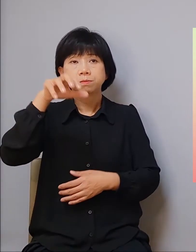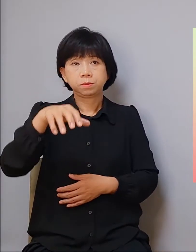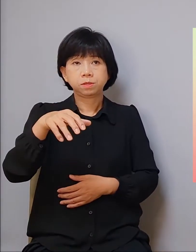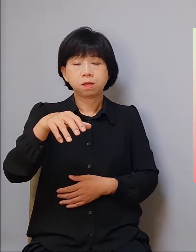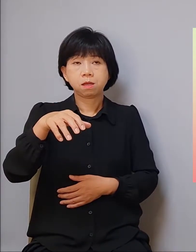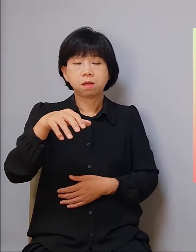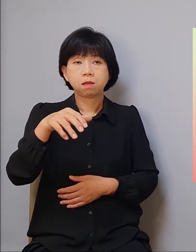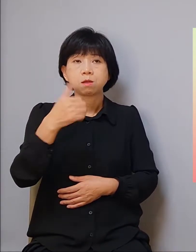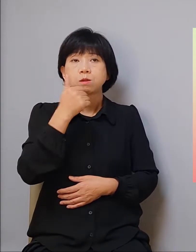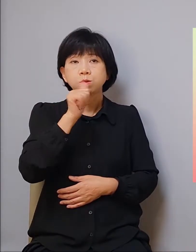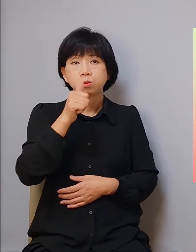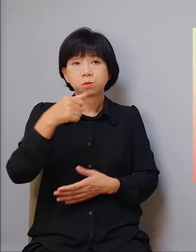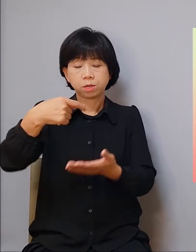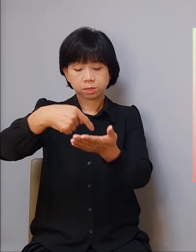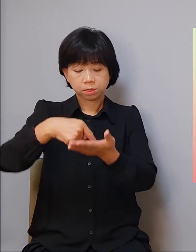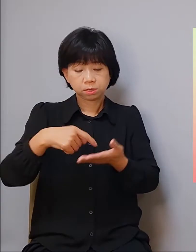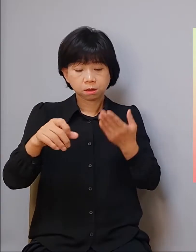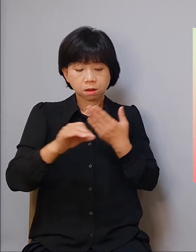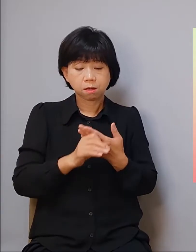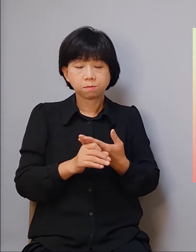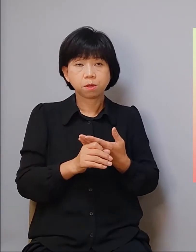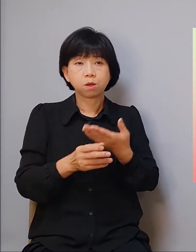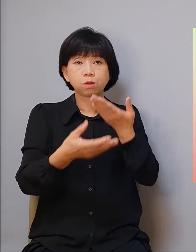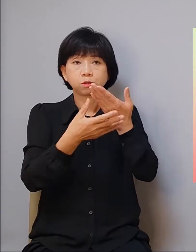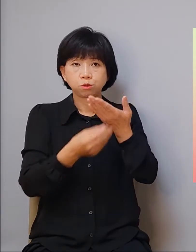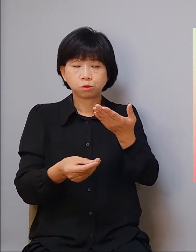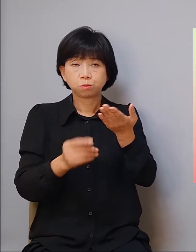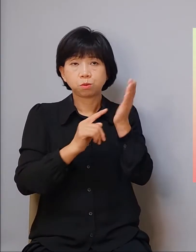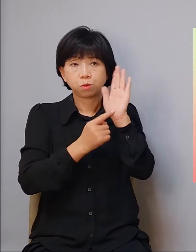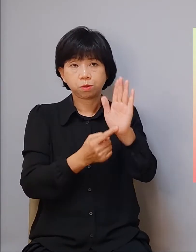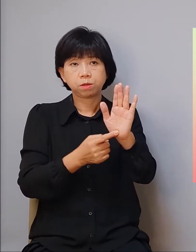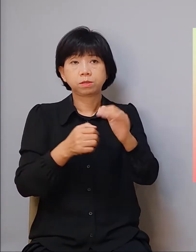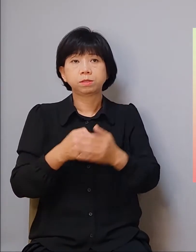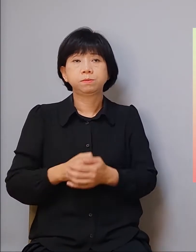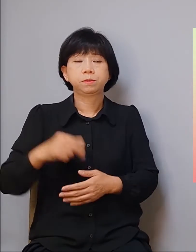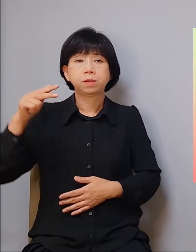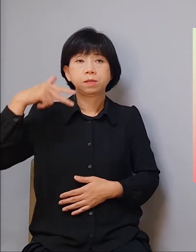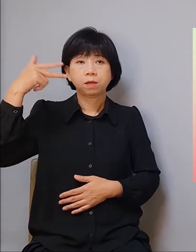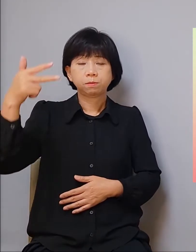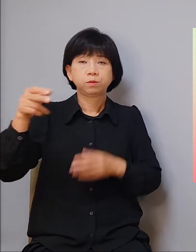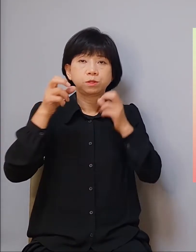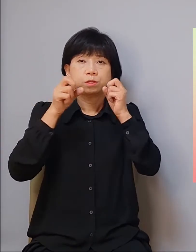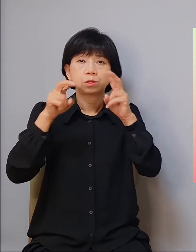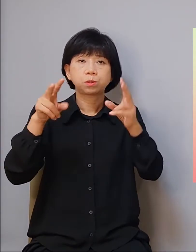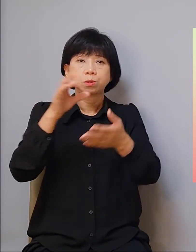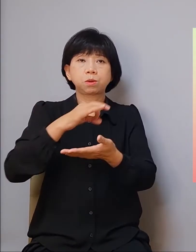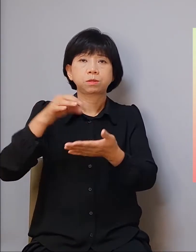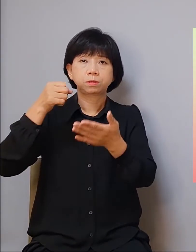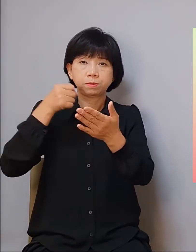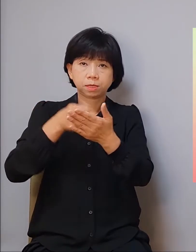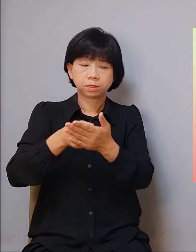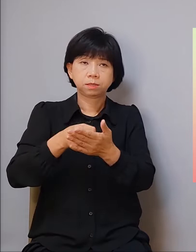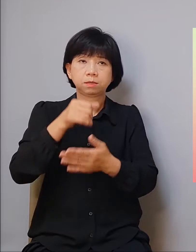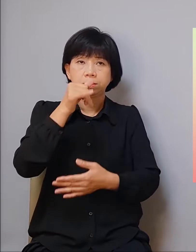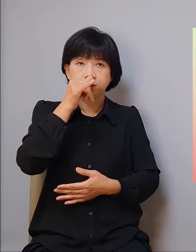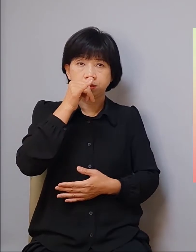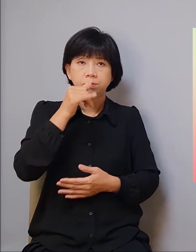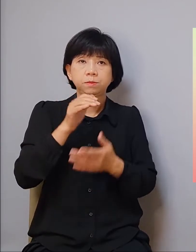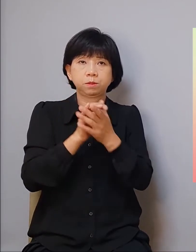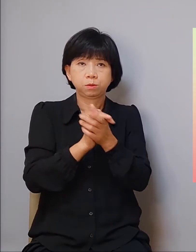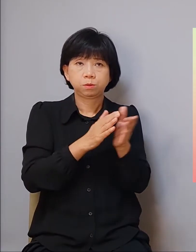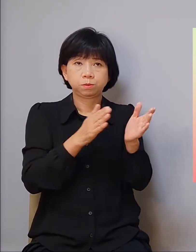신청하시면 주보에 올려드리겠습니다. 다음 주일에는 선교헌금 작정이 있습니다. 기도로 준비